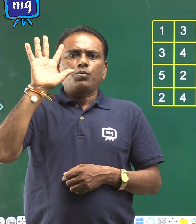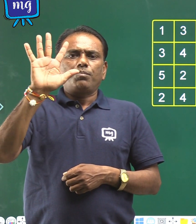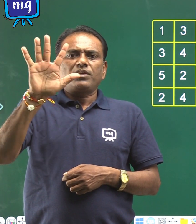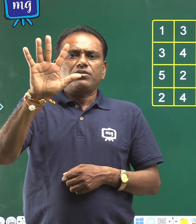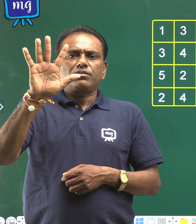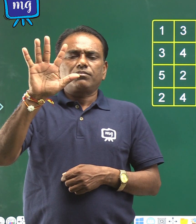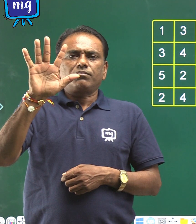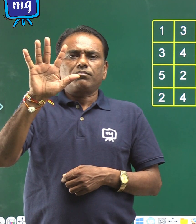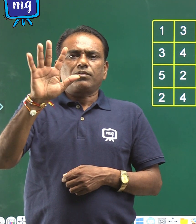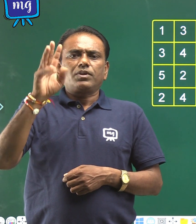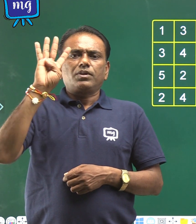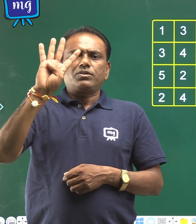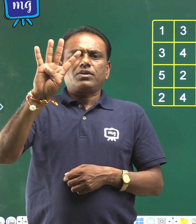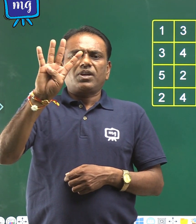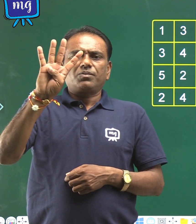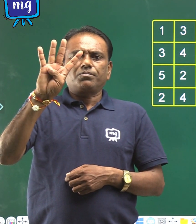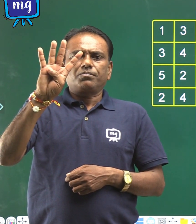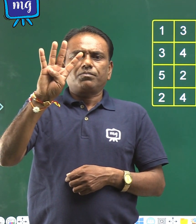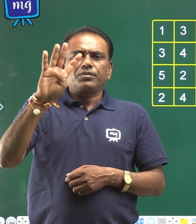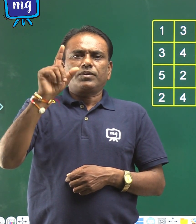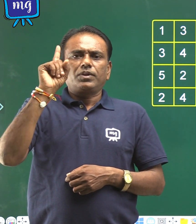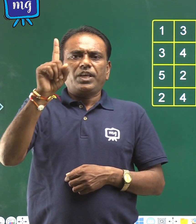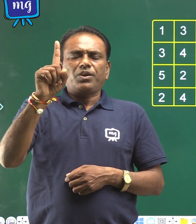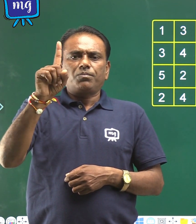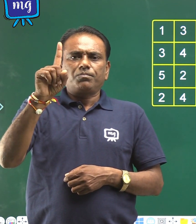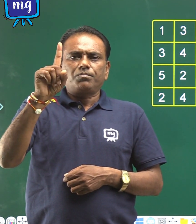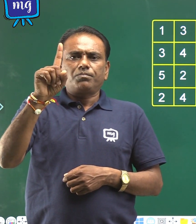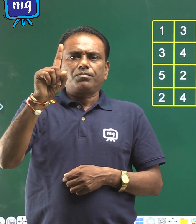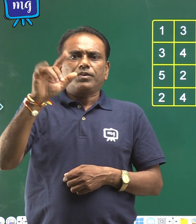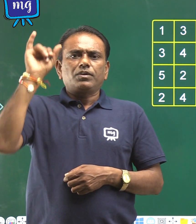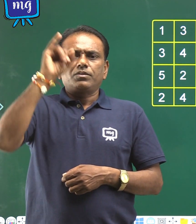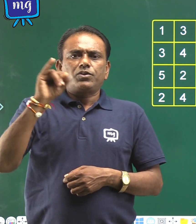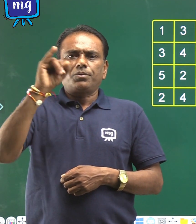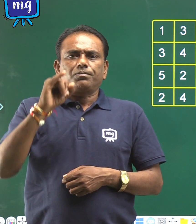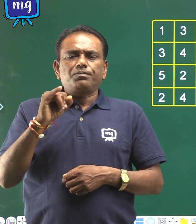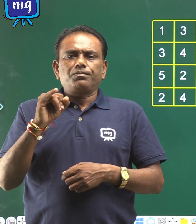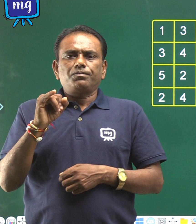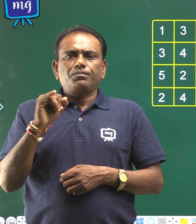5 4 1 6